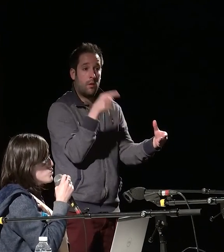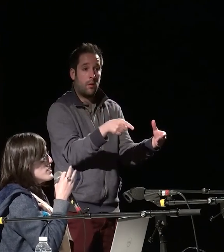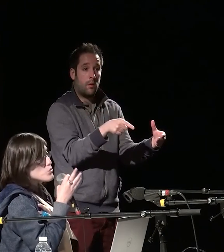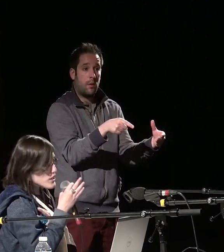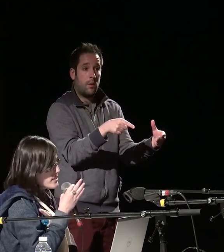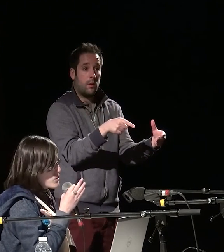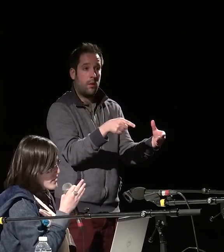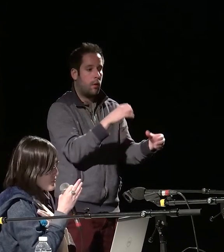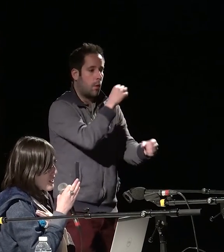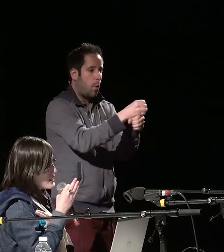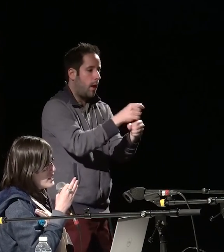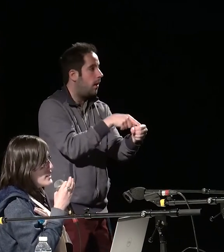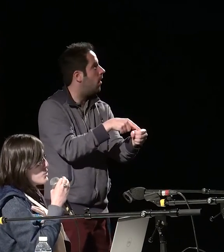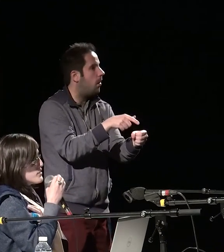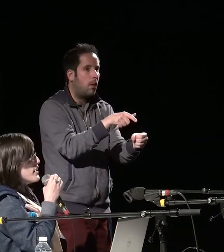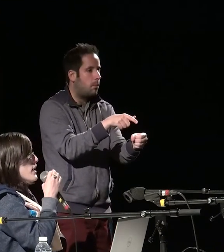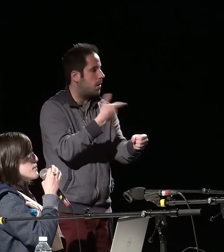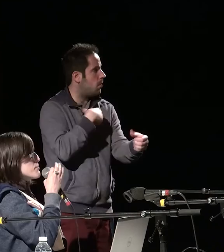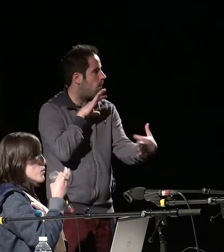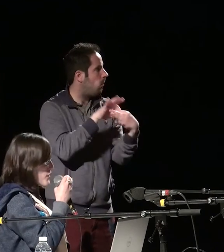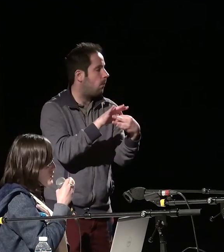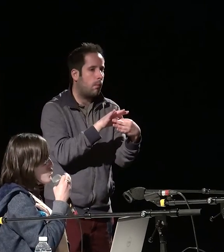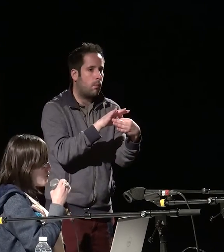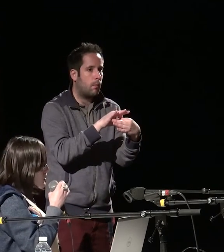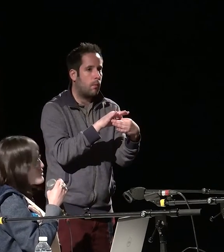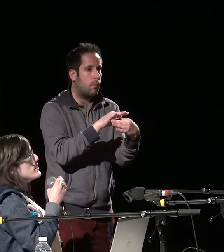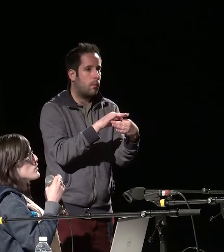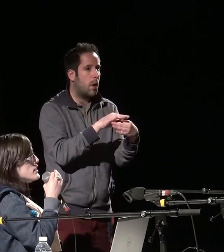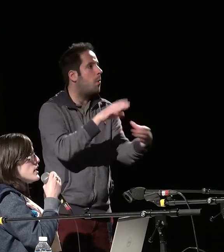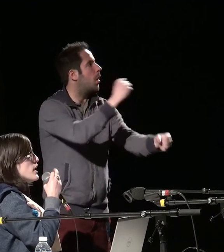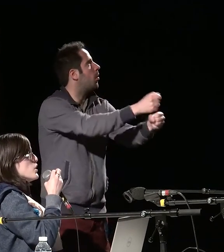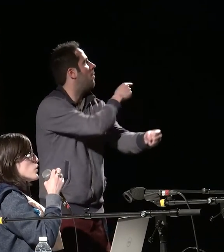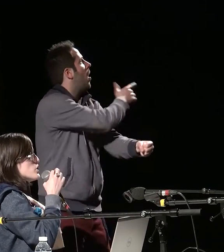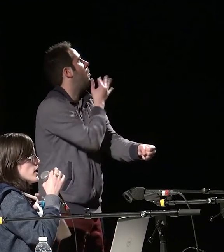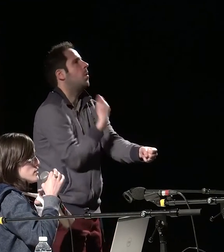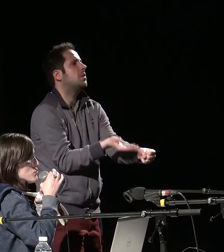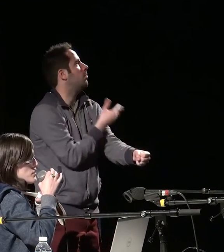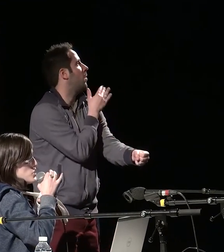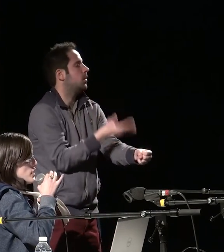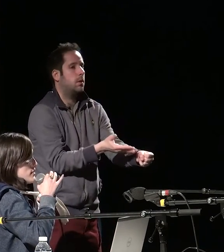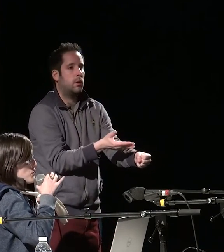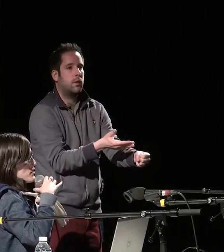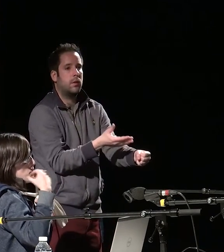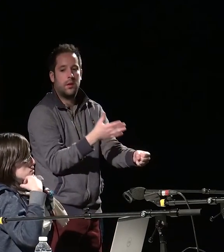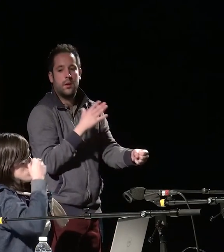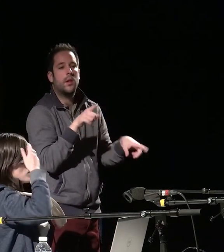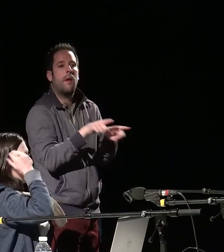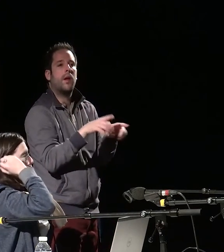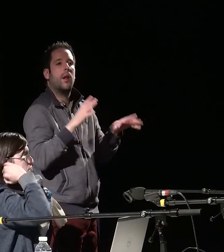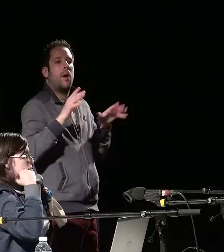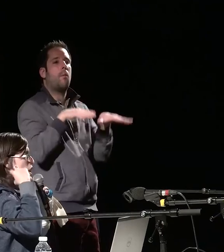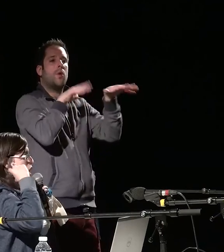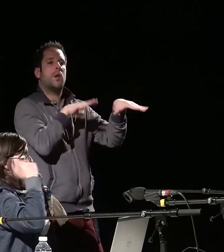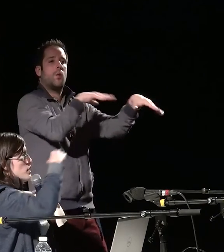part du côté du condamné, voilà, ces fêtes-là. Il commençait à prendre fait et cause pour les condamnés. Dans les chaînes, on faisait des chaînes, on faisait des processions